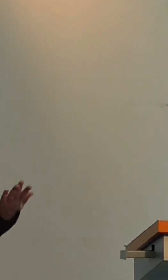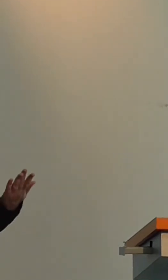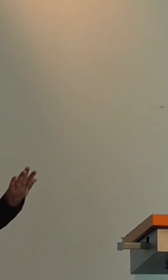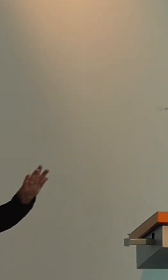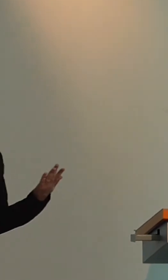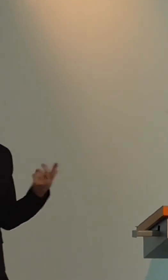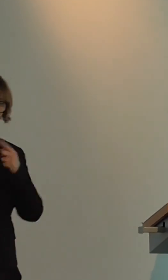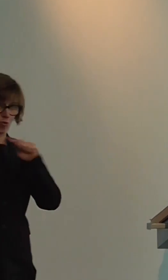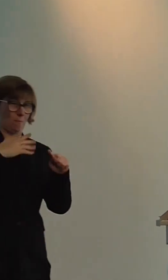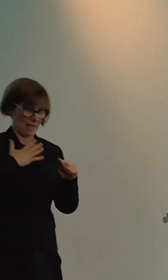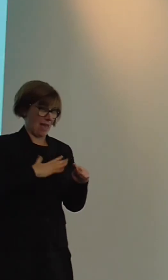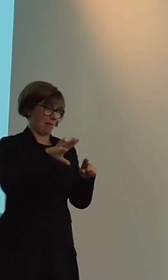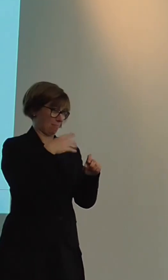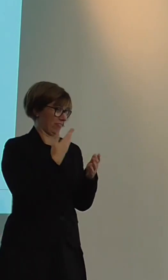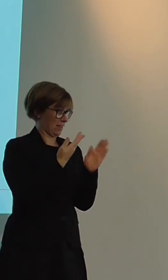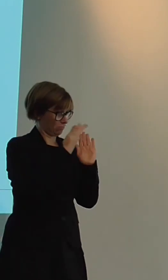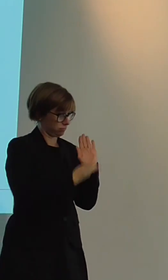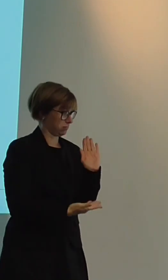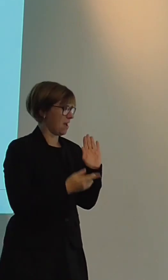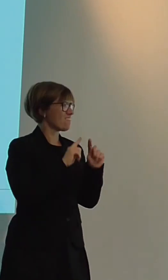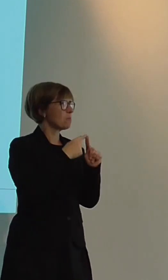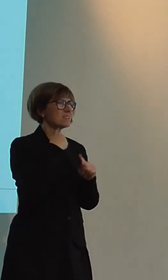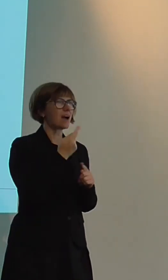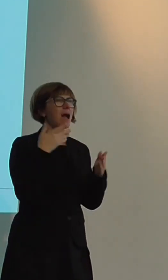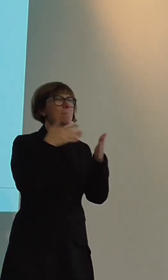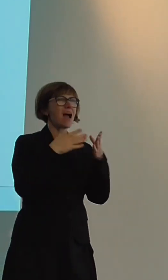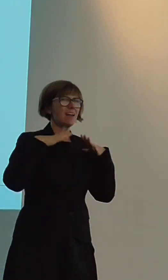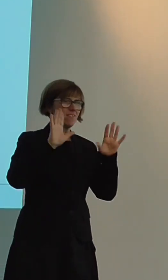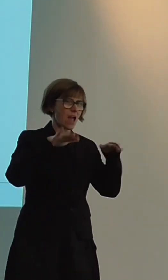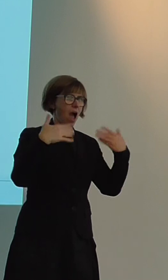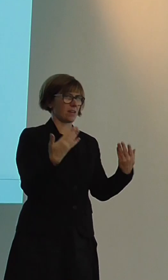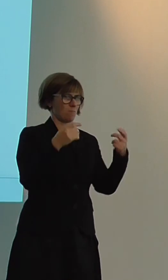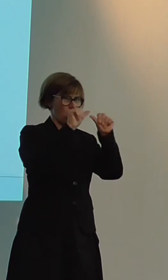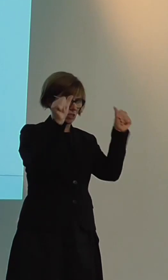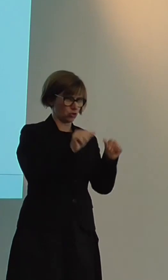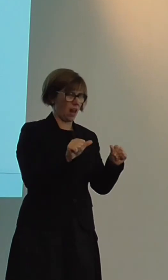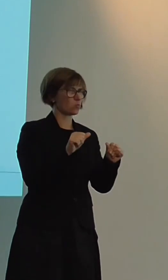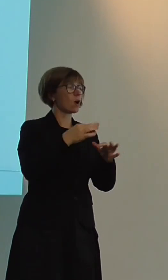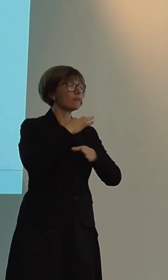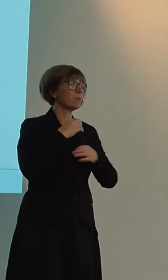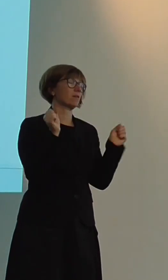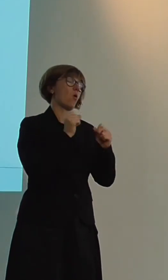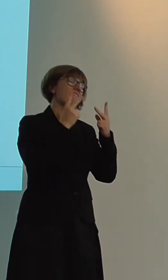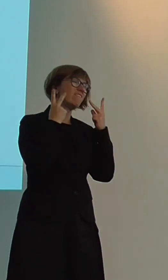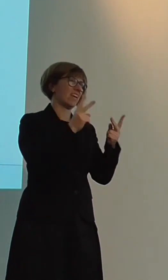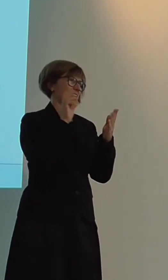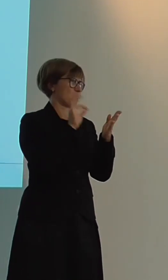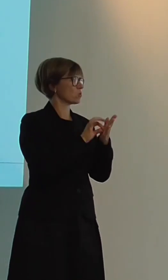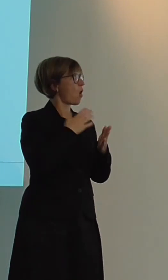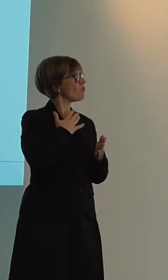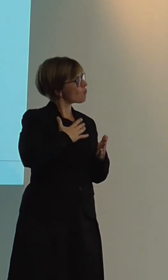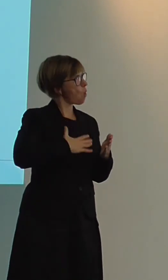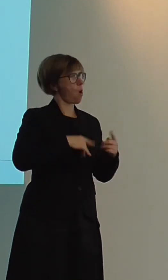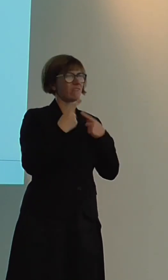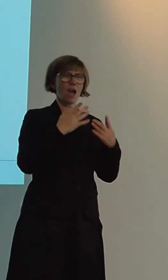Was ich natürlich gerne tue, weil ich kann einfach nur sagen, barrierefreie Angebote zu gestalten, finde ich ein sehr befriedigendes